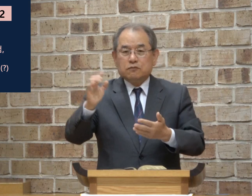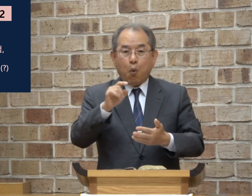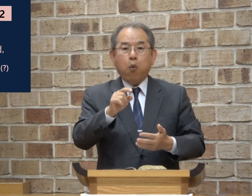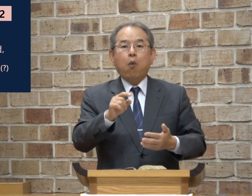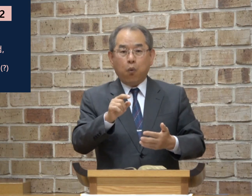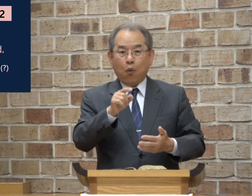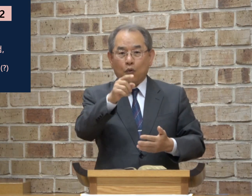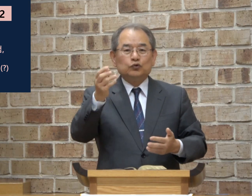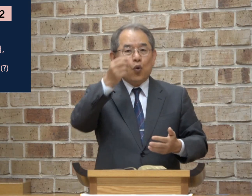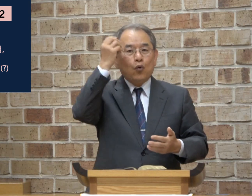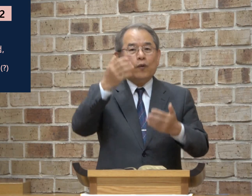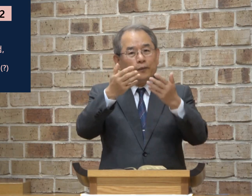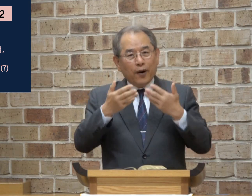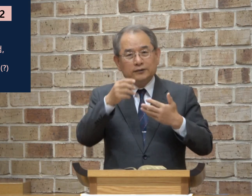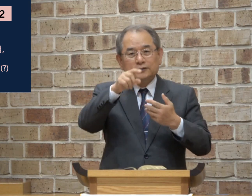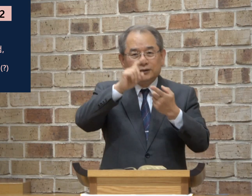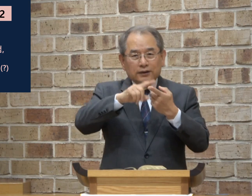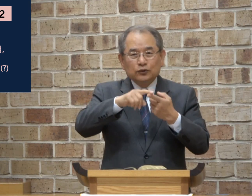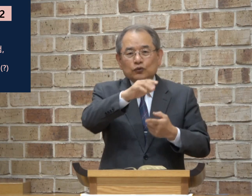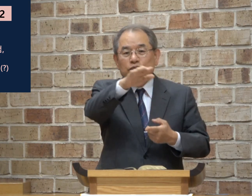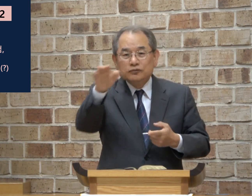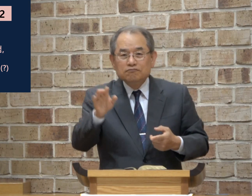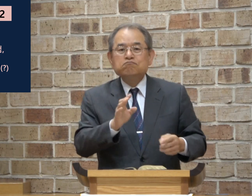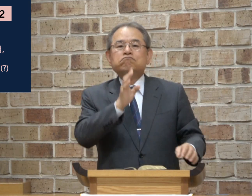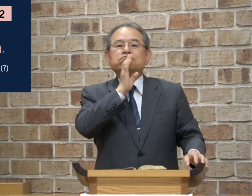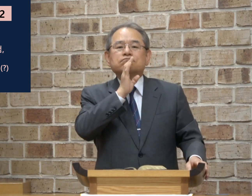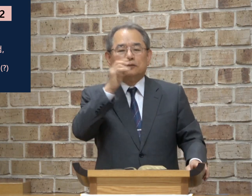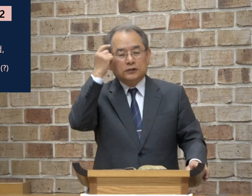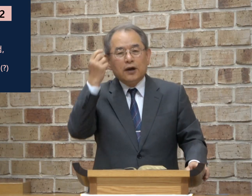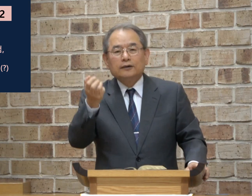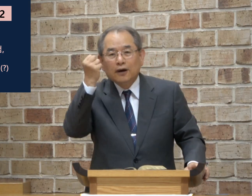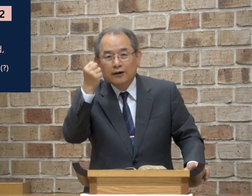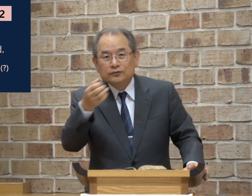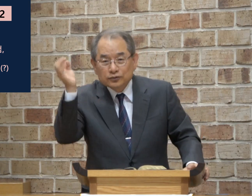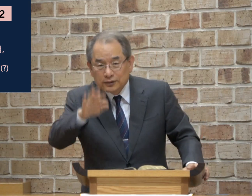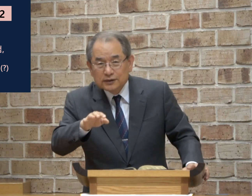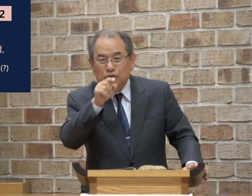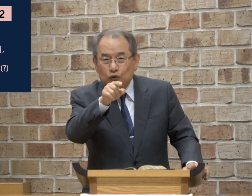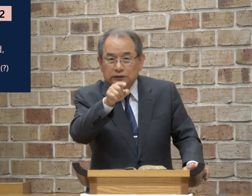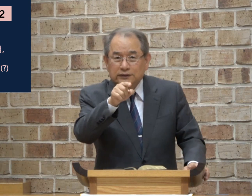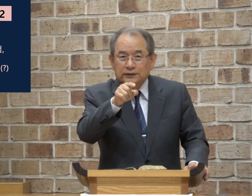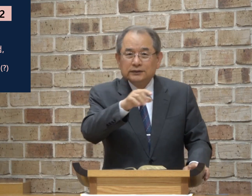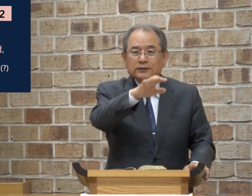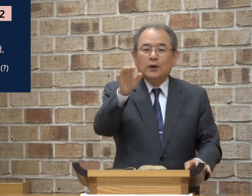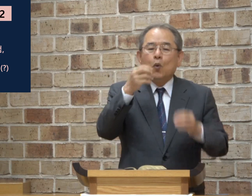귀신을 내어주는 능력이 있어야 성령 받은 것이다. 그럼 이렇게 생각하실 수 있지만